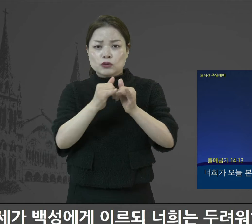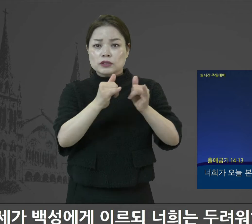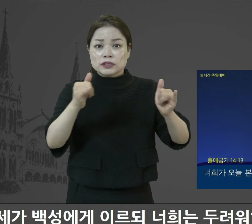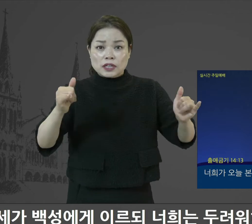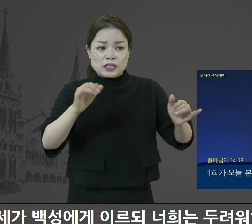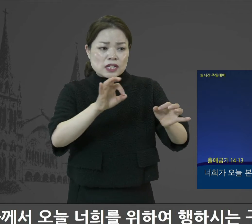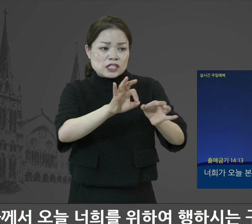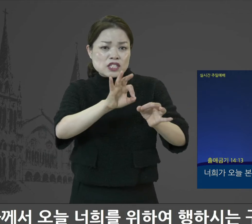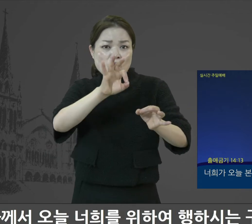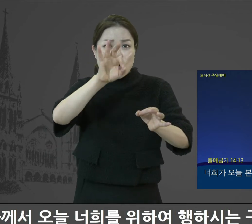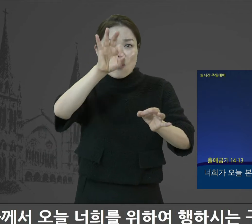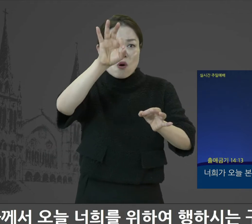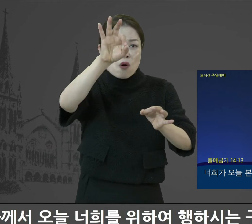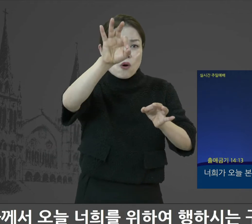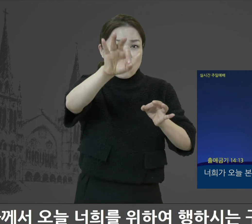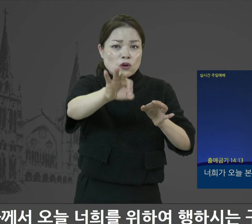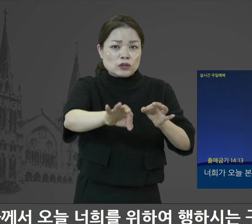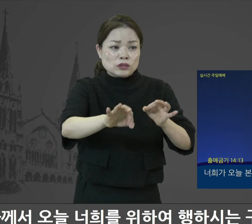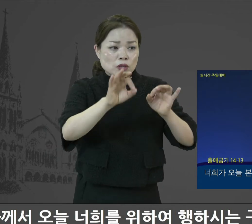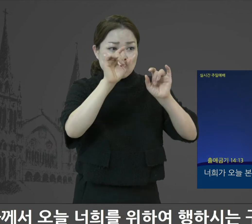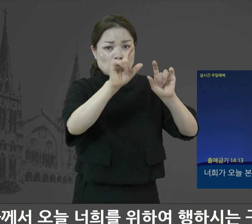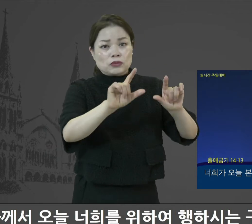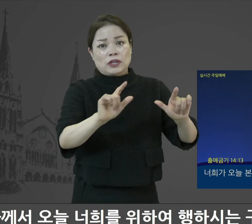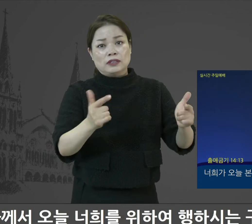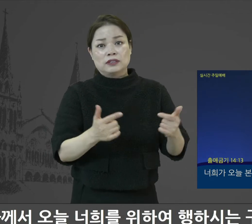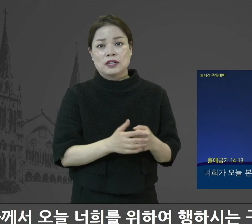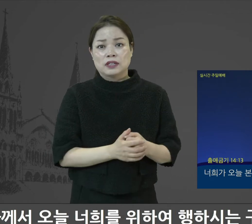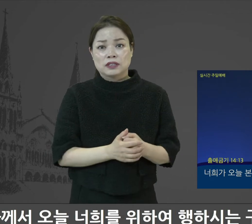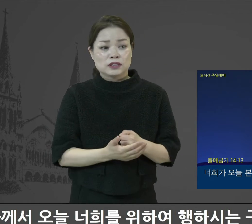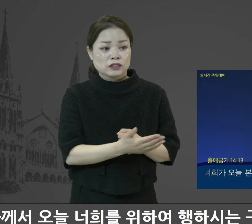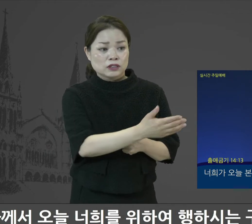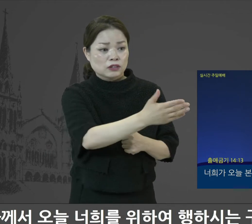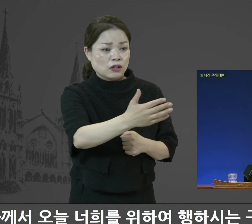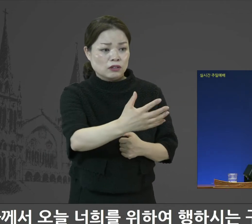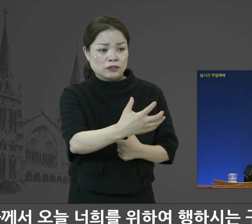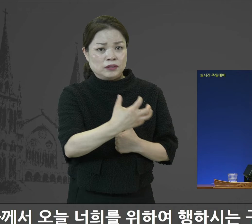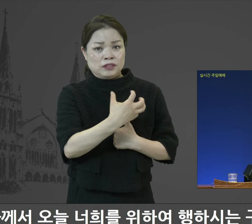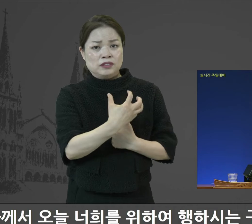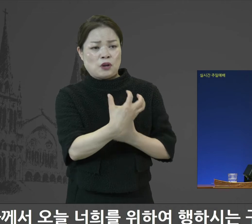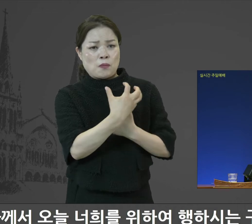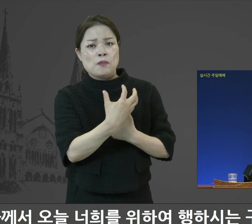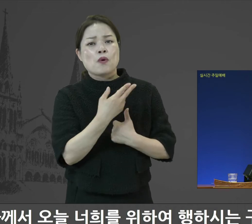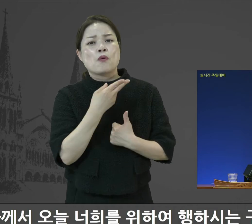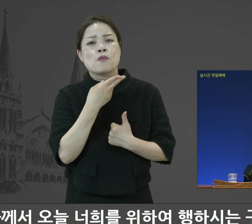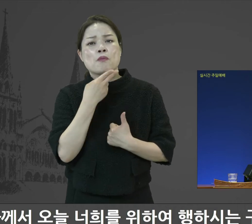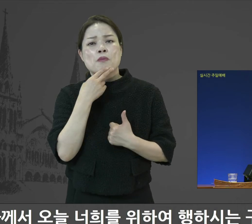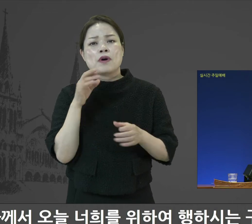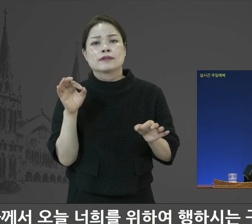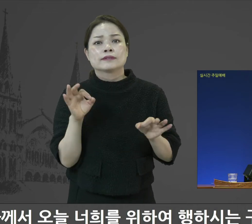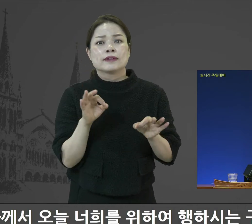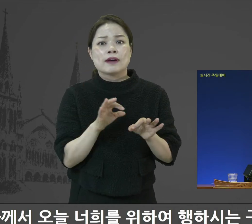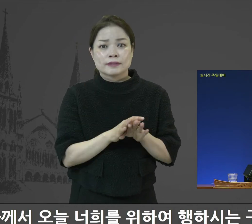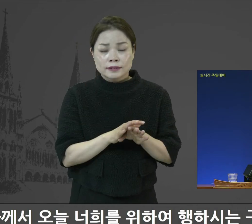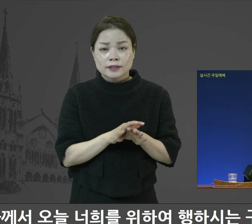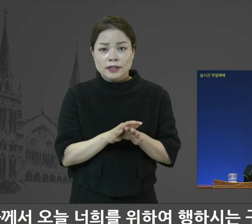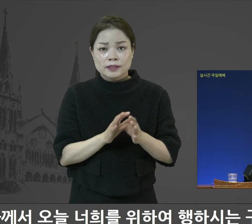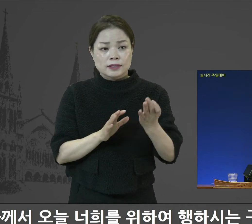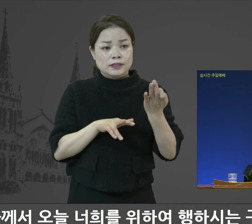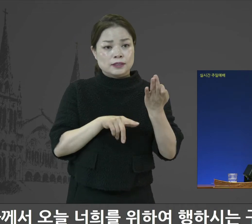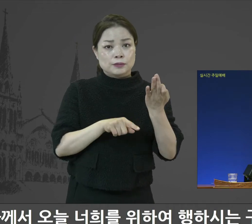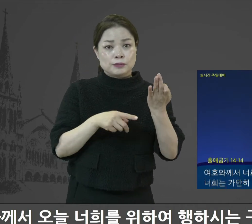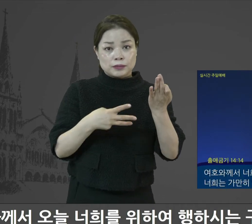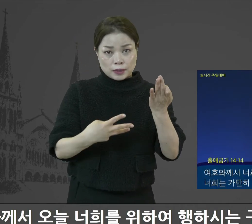사람을 영원히 다시 보지 아니하리라. 그들은 너희의 위협이 더 이상 되지 아니하리라 라고 말씀하시는 거죠. 자, 14절